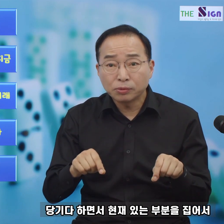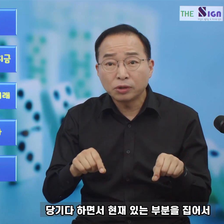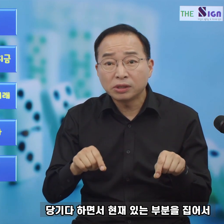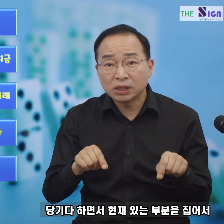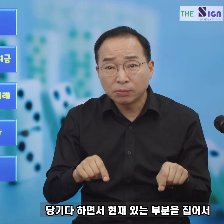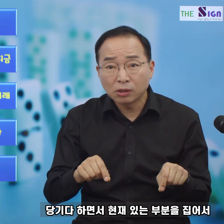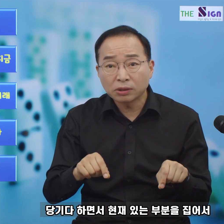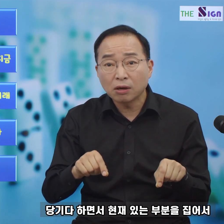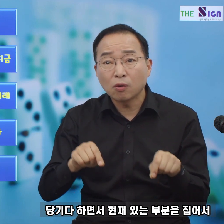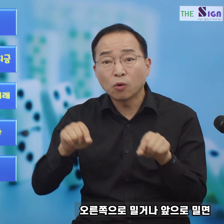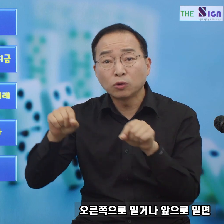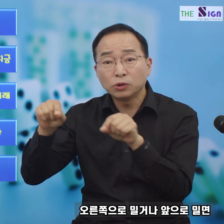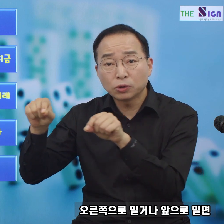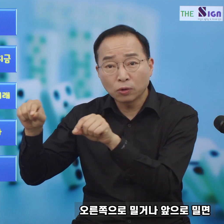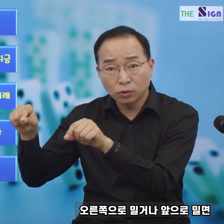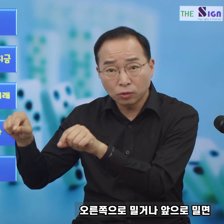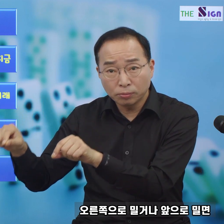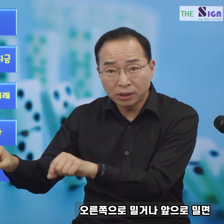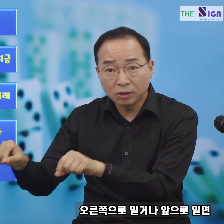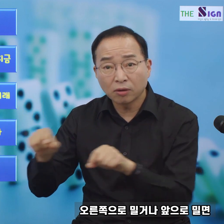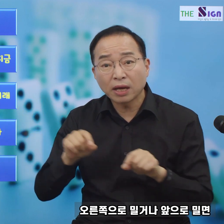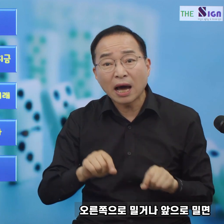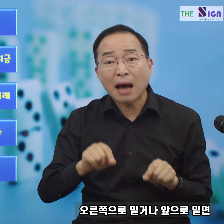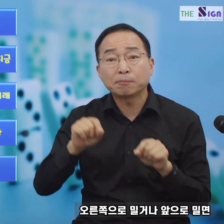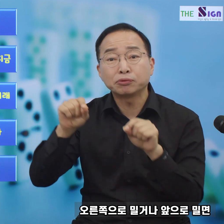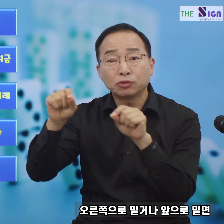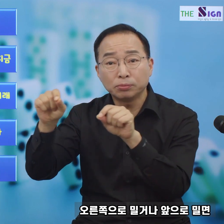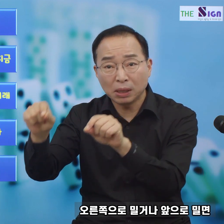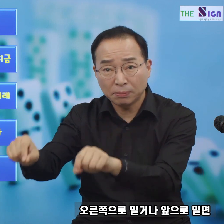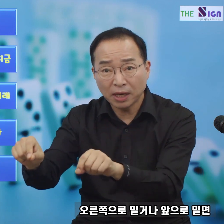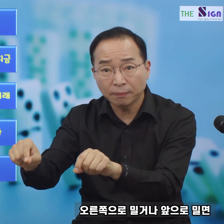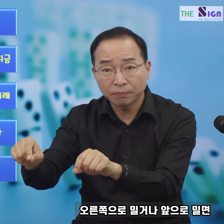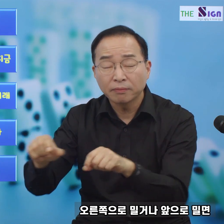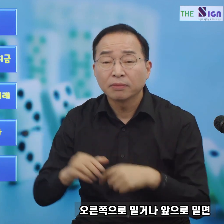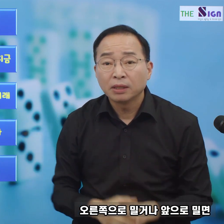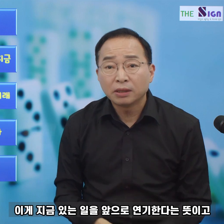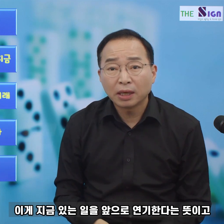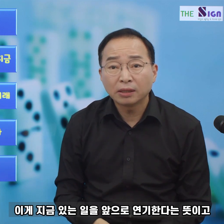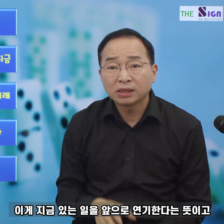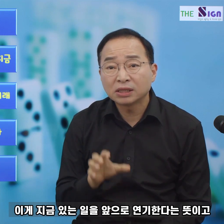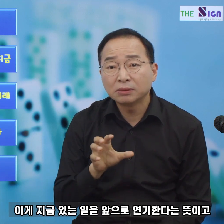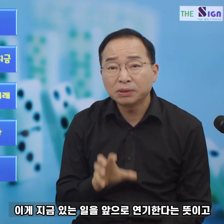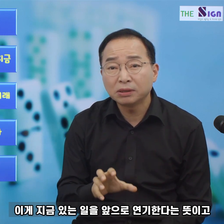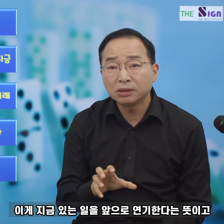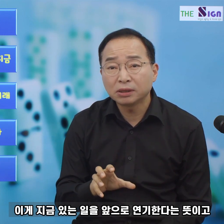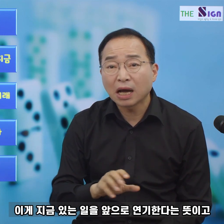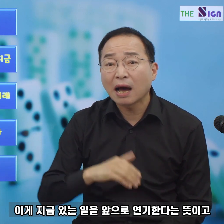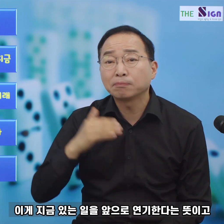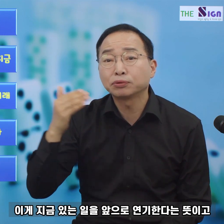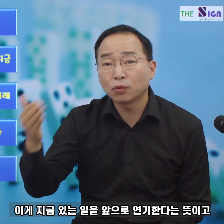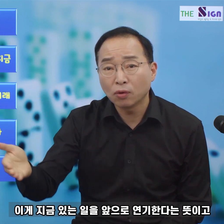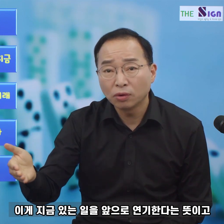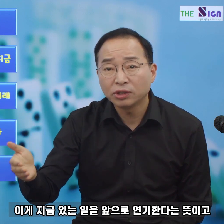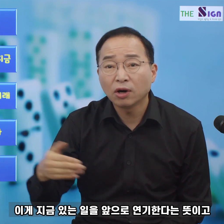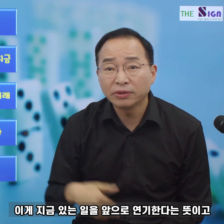부분을 집어서 오른쪽으로 밀거나 앞으로 밀면 이게 지금 있는 일을 앞으로